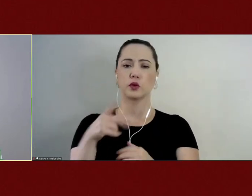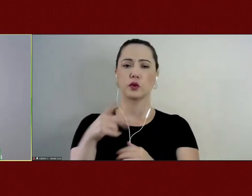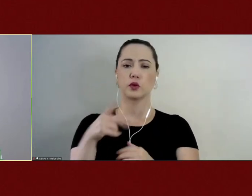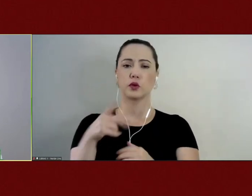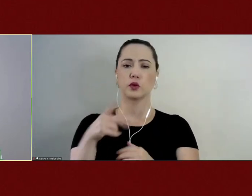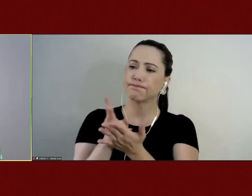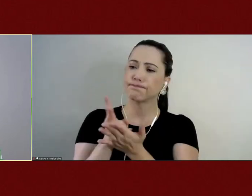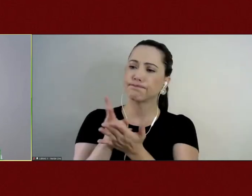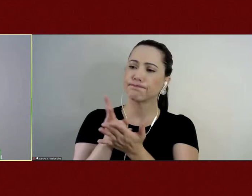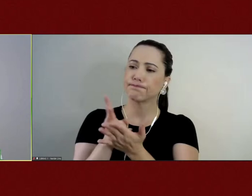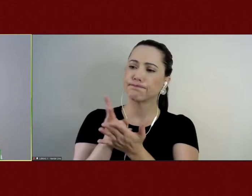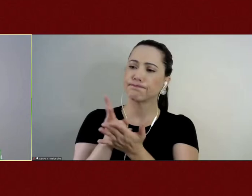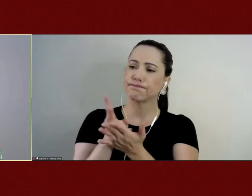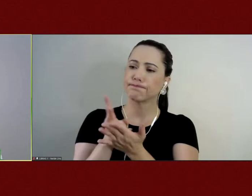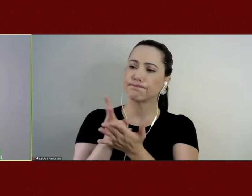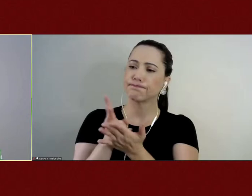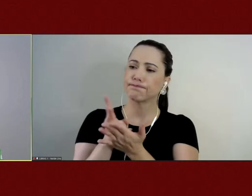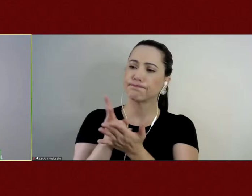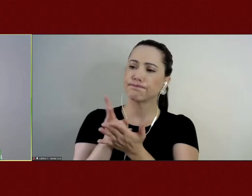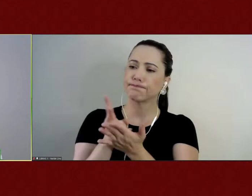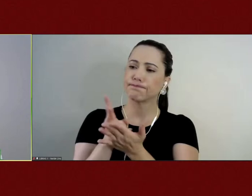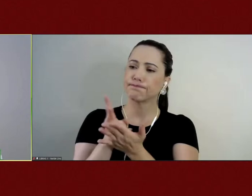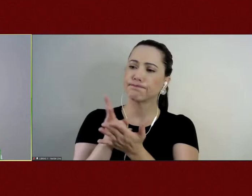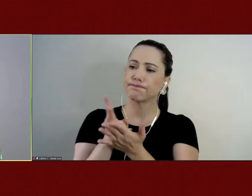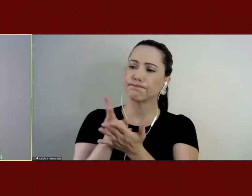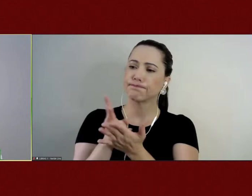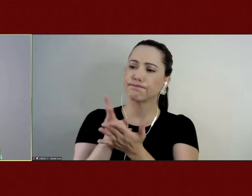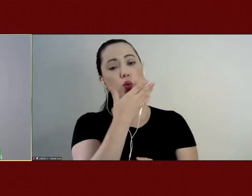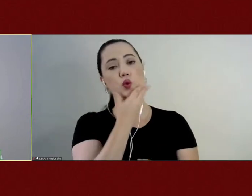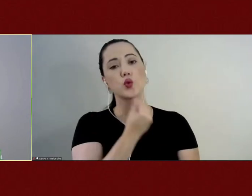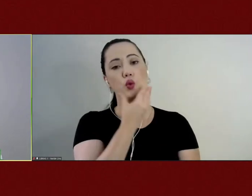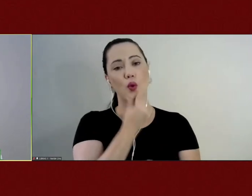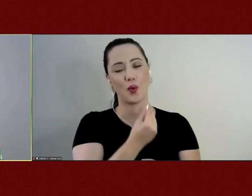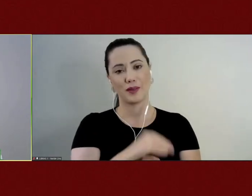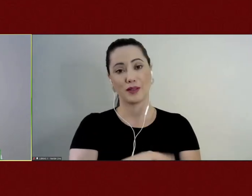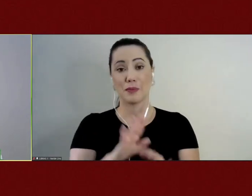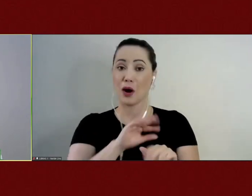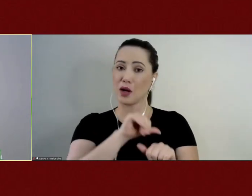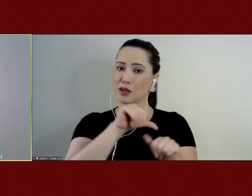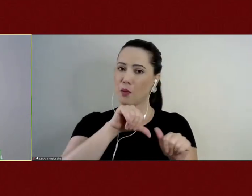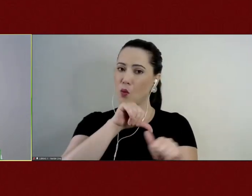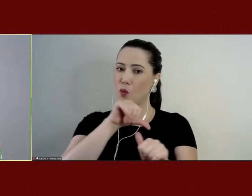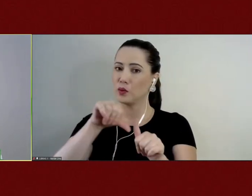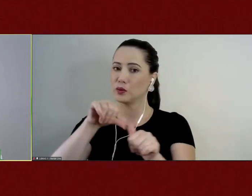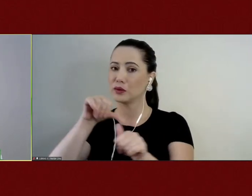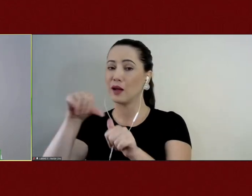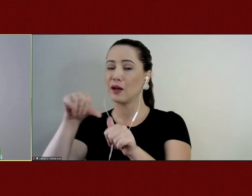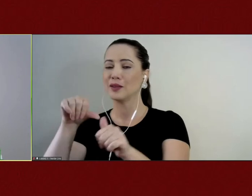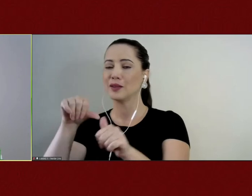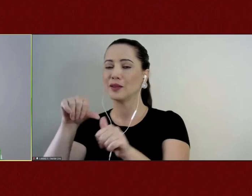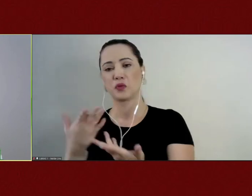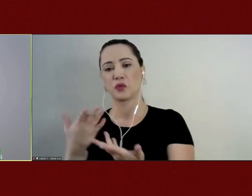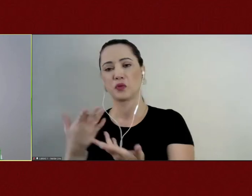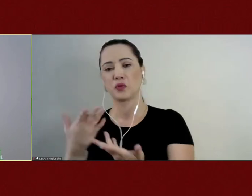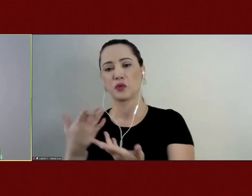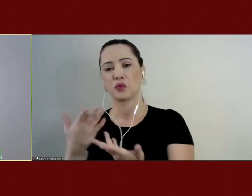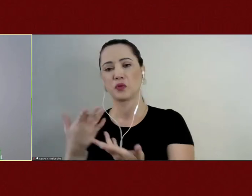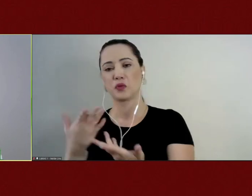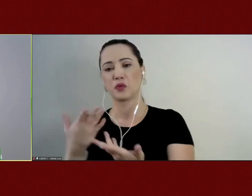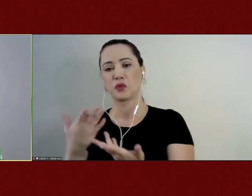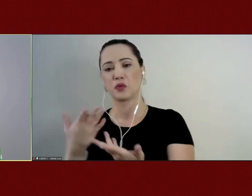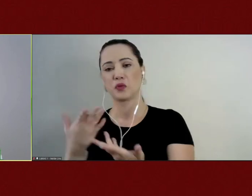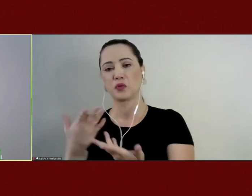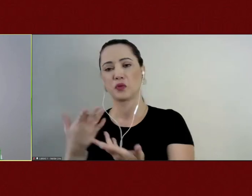mundo masculino, mas isso tem se alterado, né? No meu mundo, o mundo sindical ainda é um mundo bastante masculino, mas isso nos